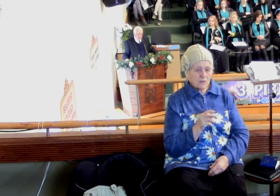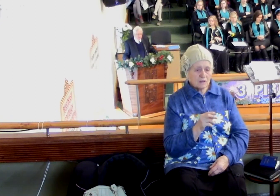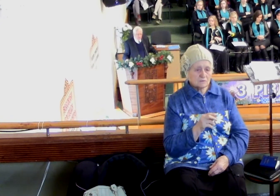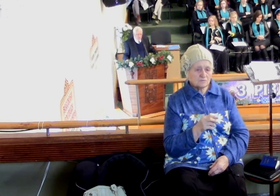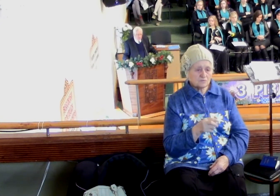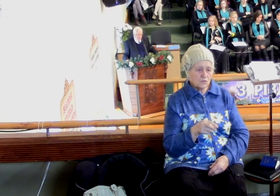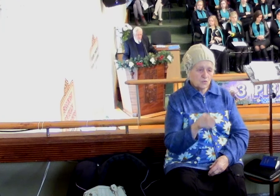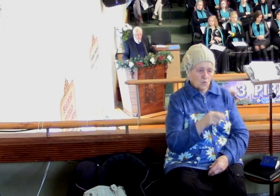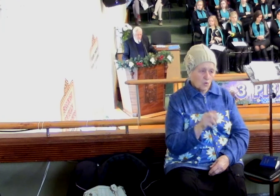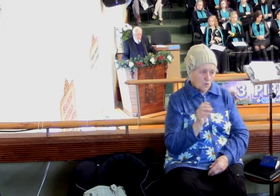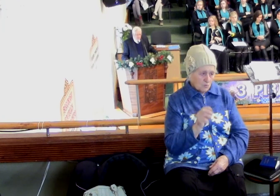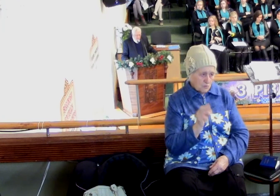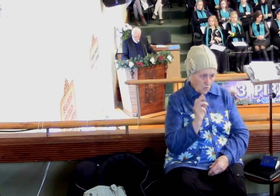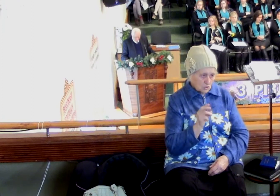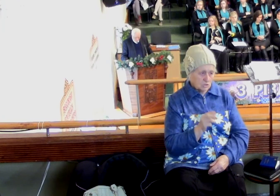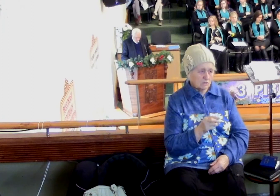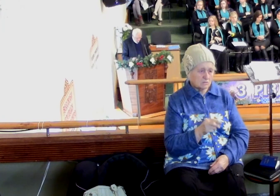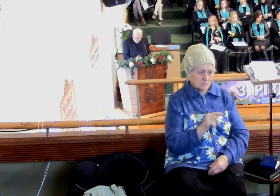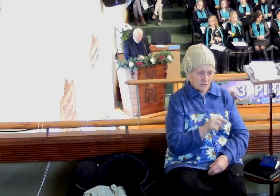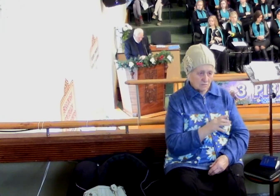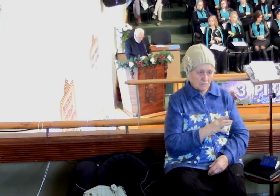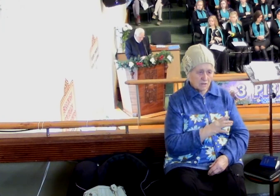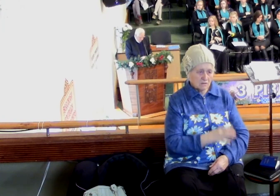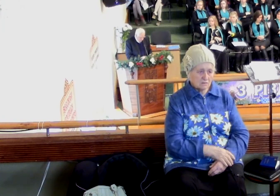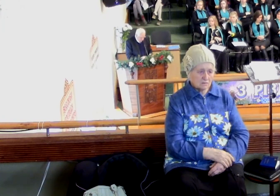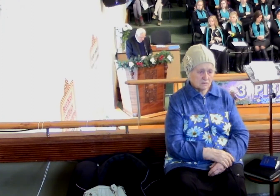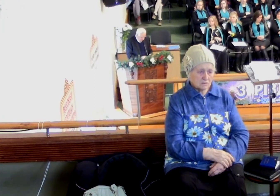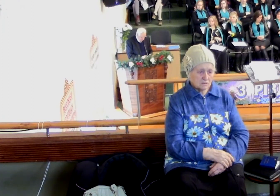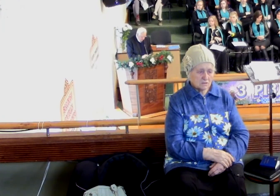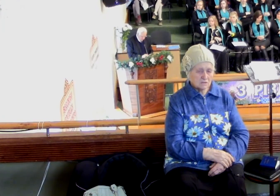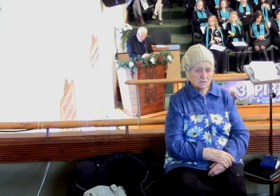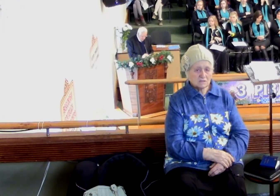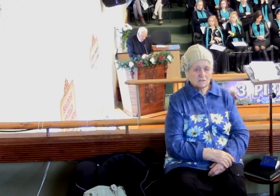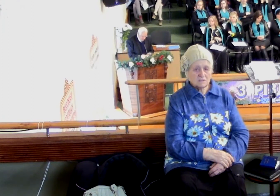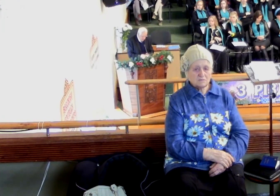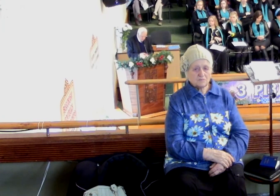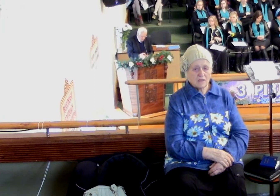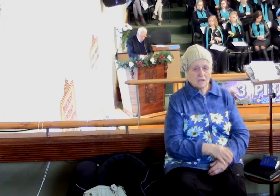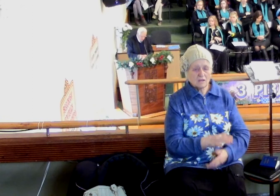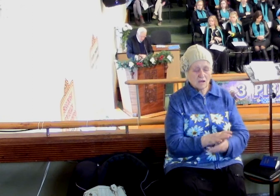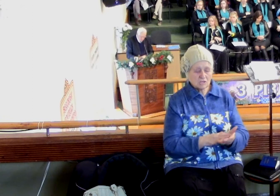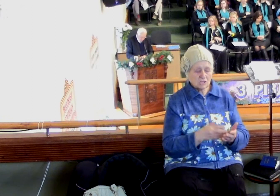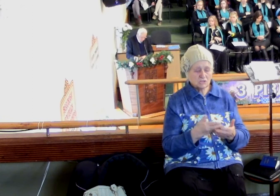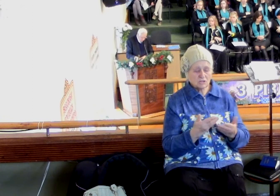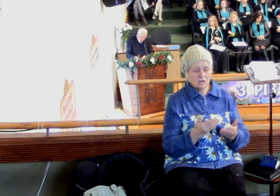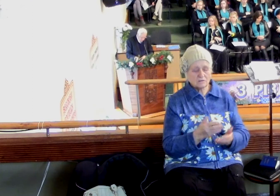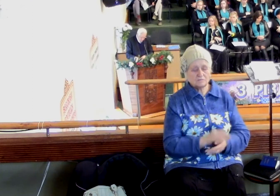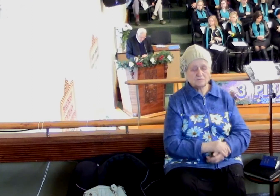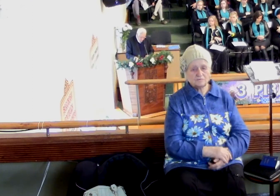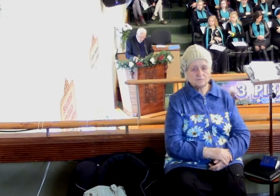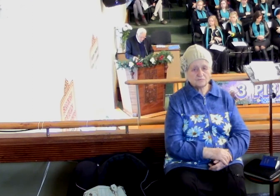там. И там же, следом, сразу, мы читаем о том, что